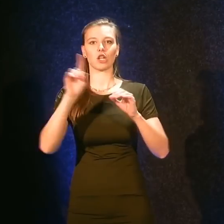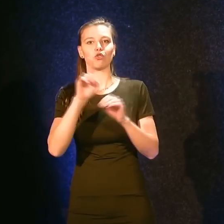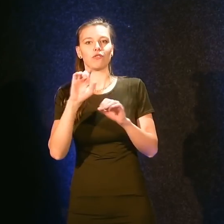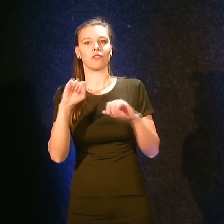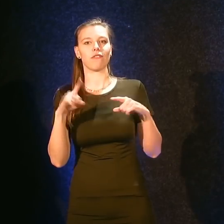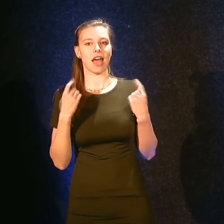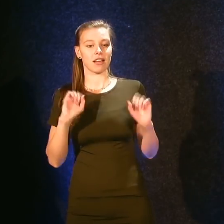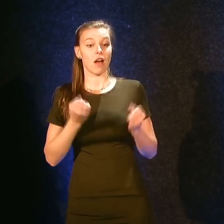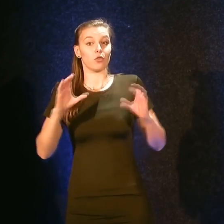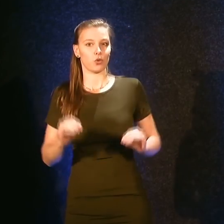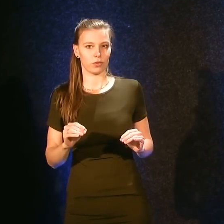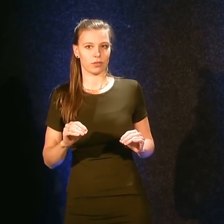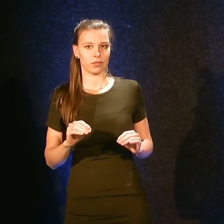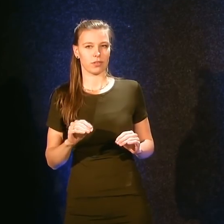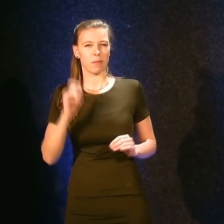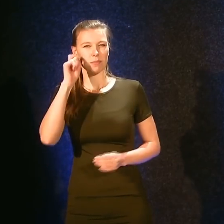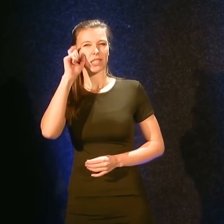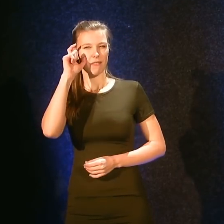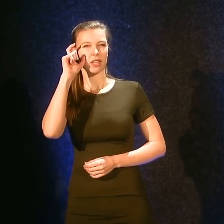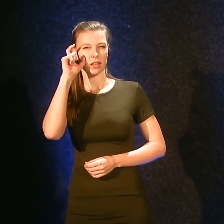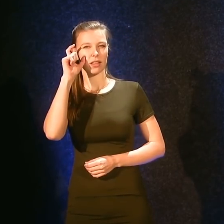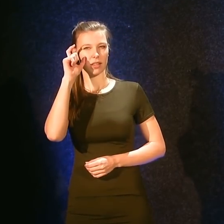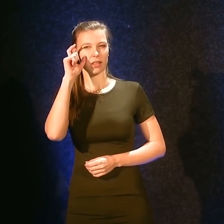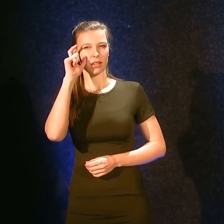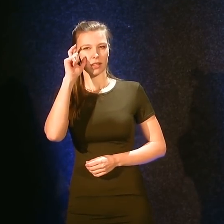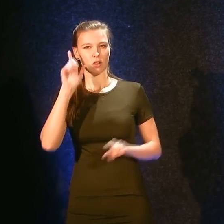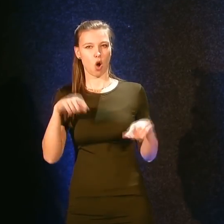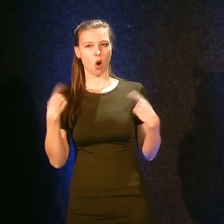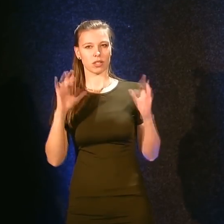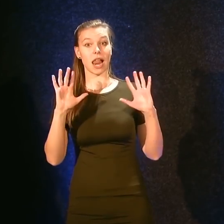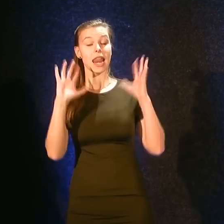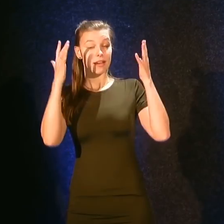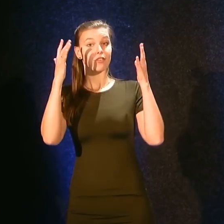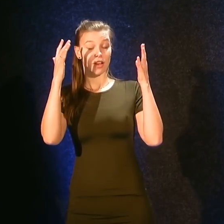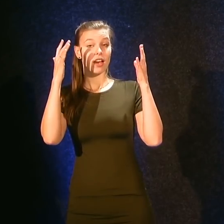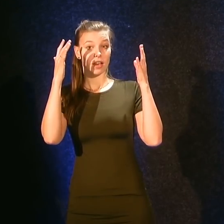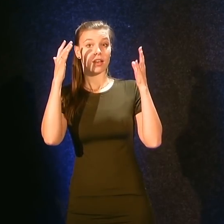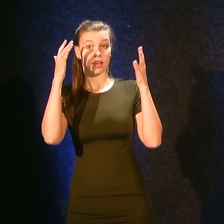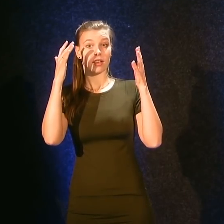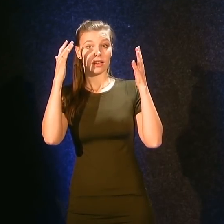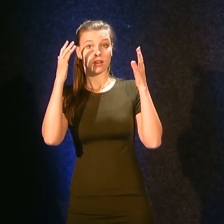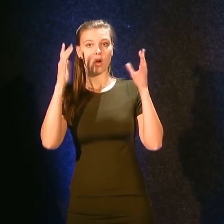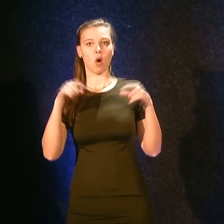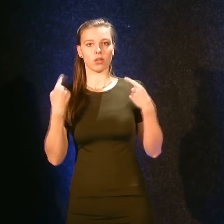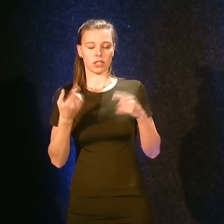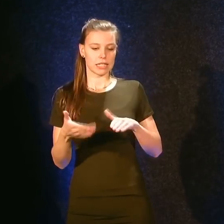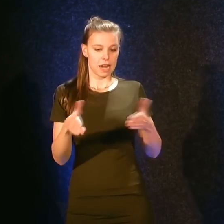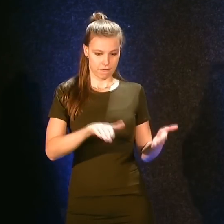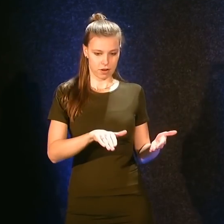het diepe besef dat ons leven, ja, ons leven en ons